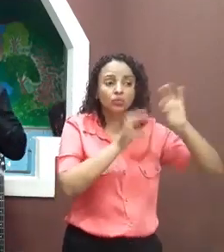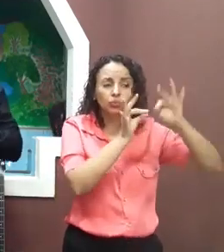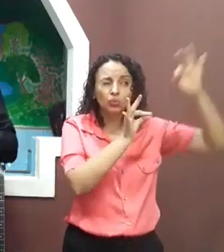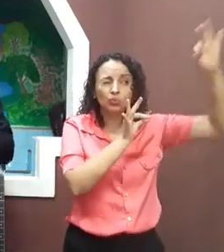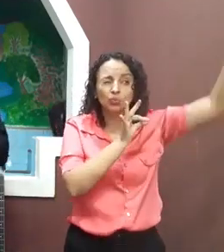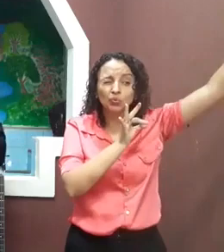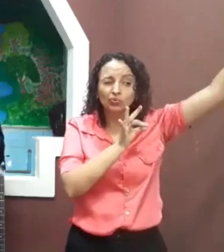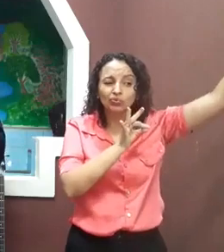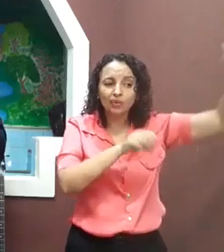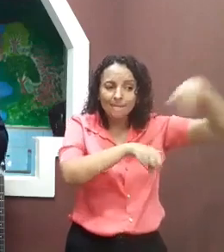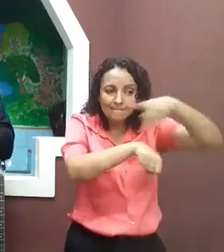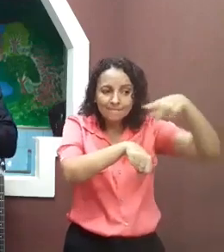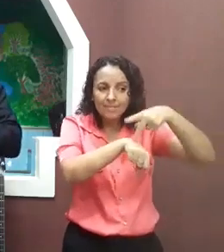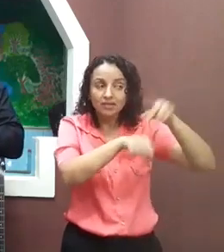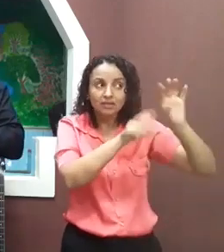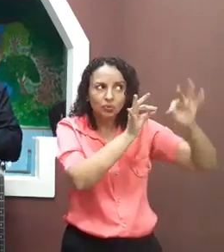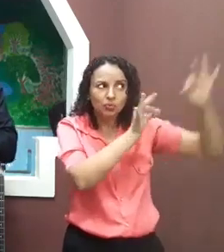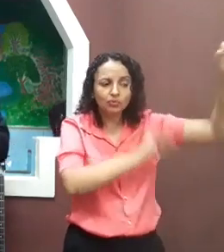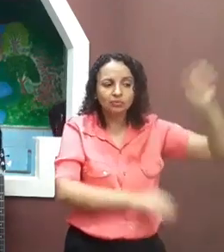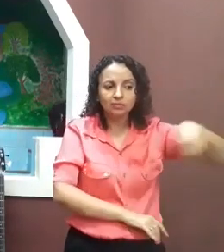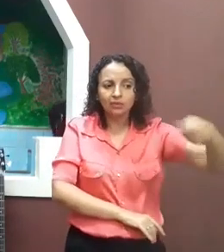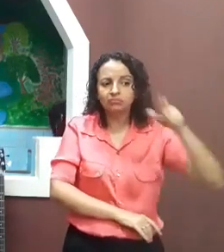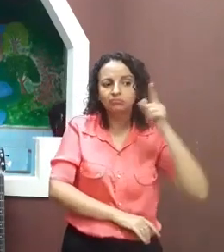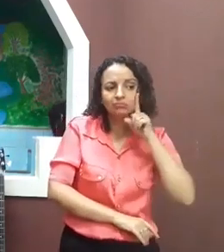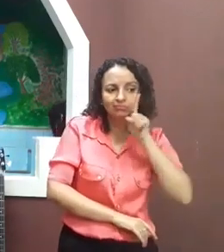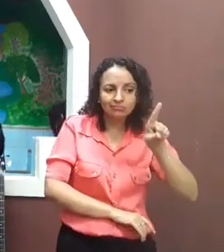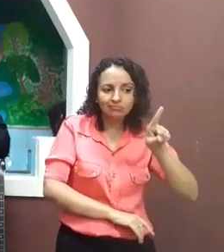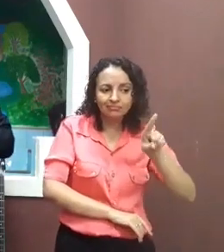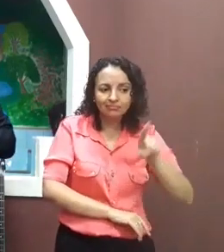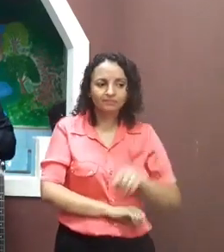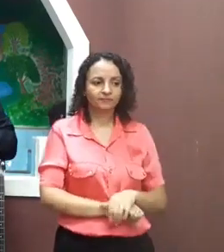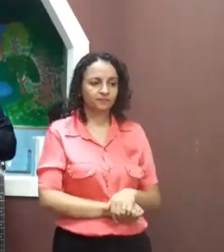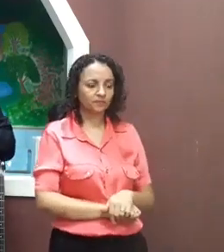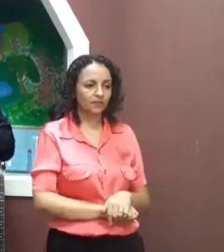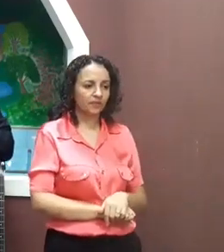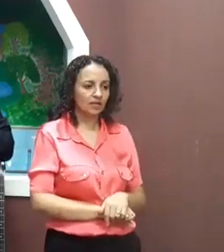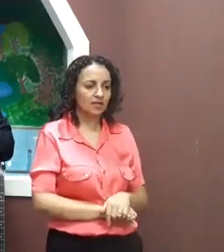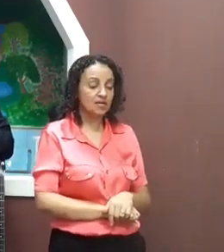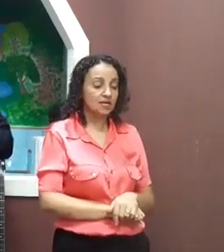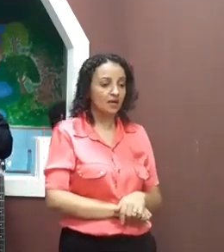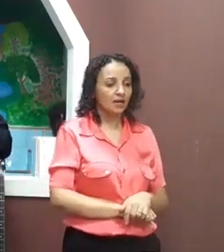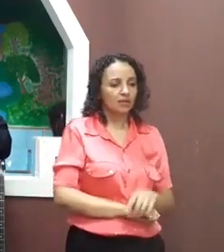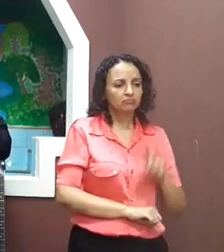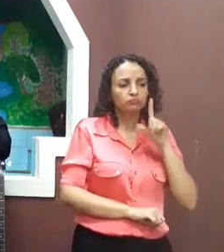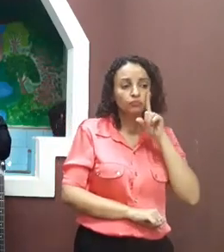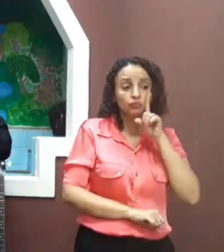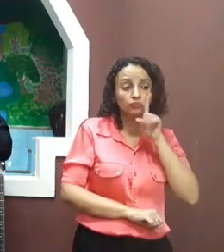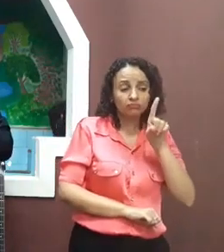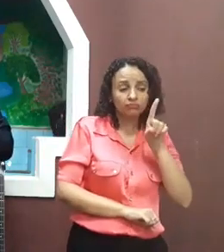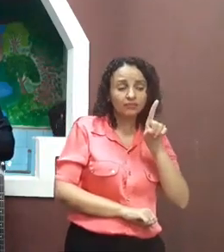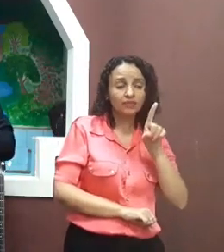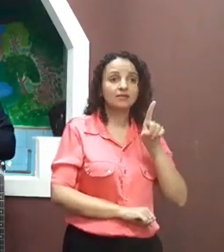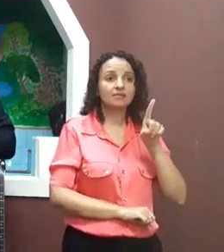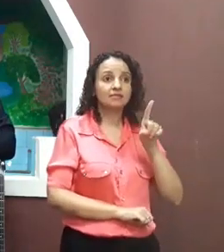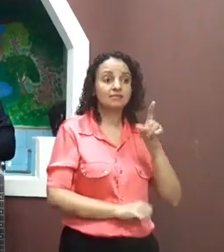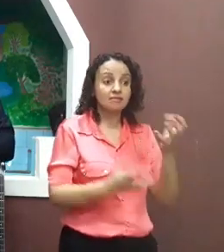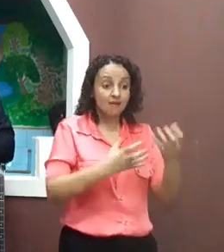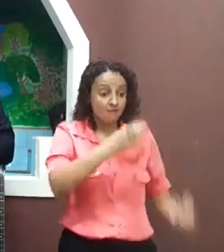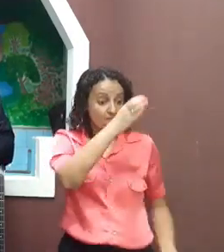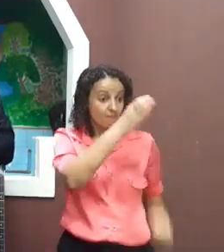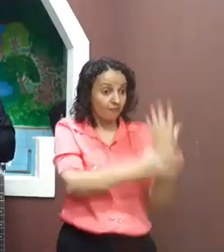da Inglaterra, de uma perseguição religiosa, para fundar um país onde eles teriam liberdade